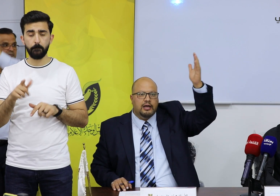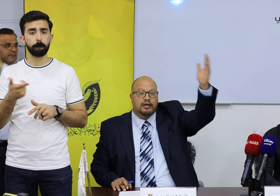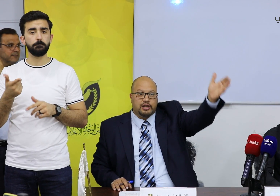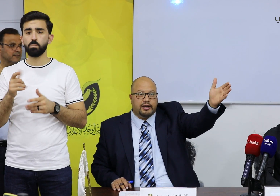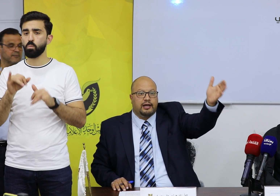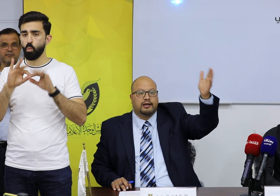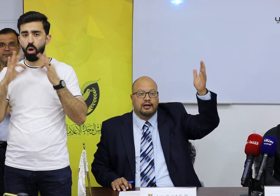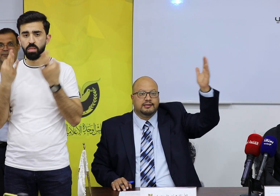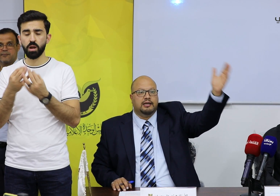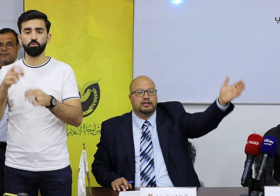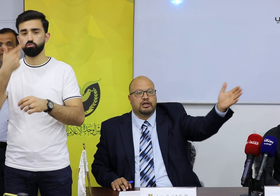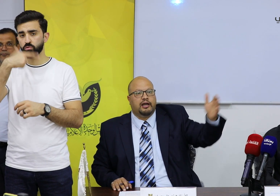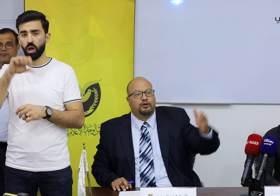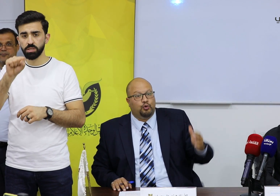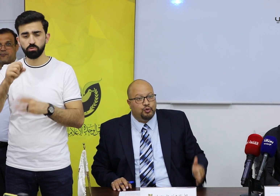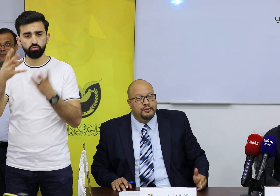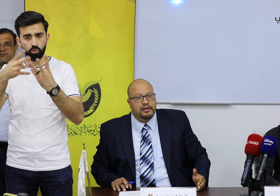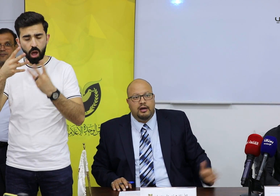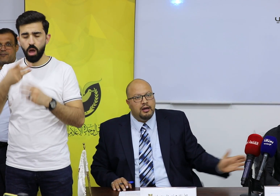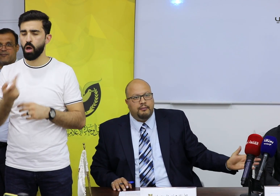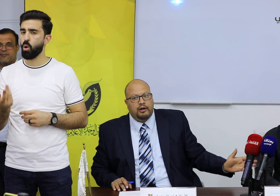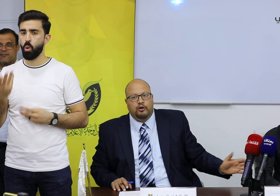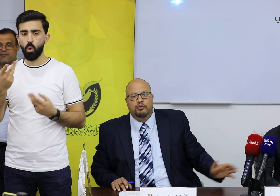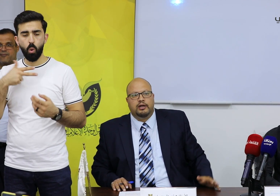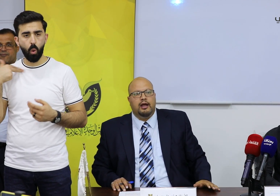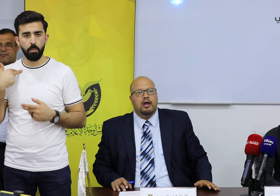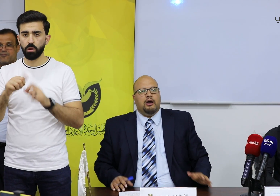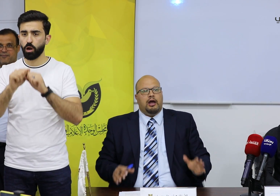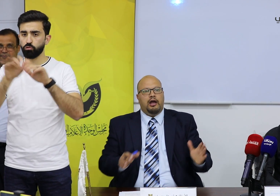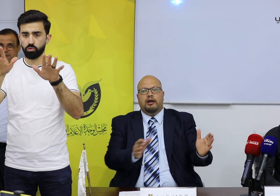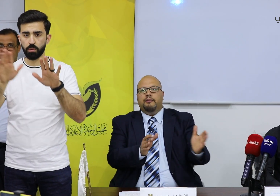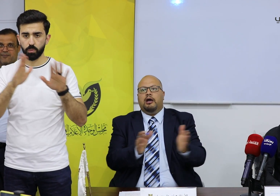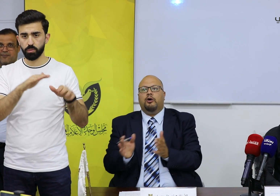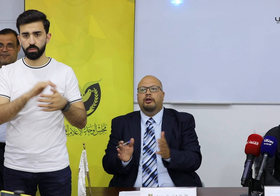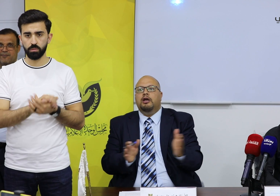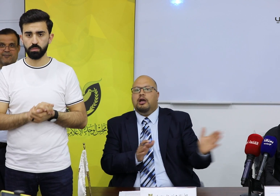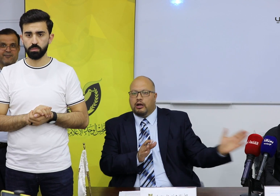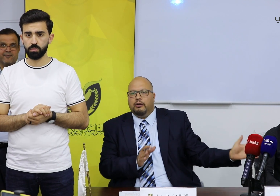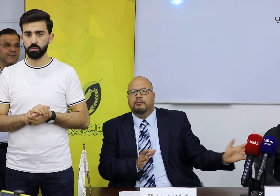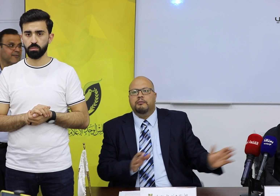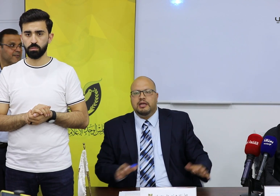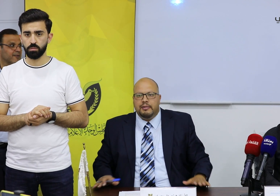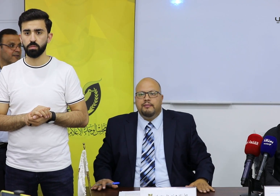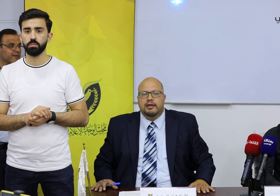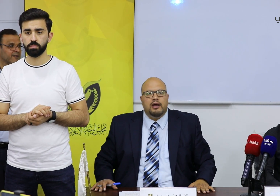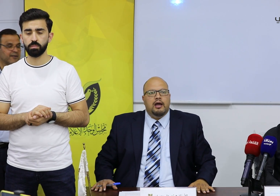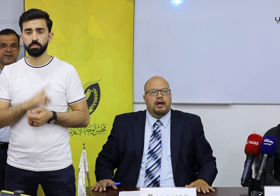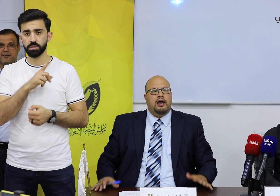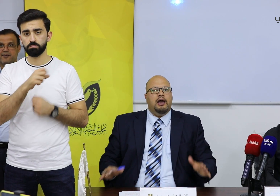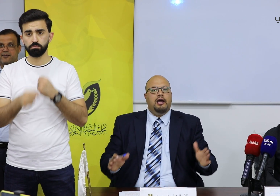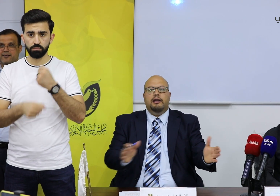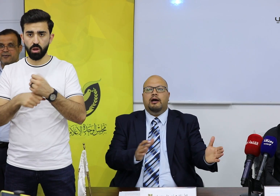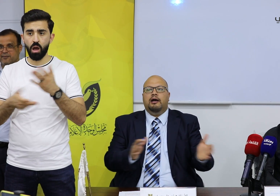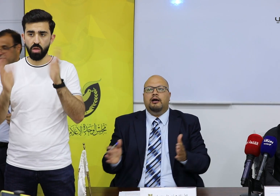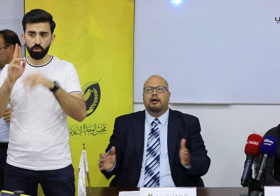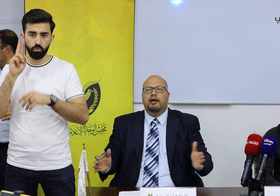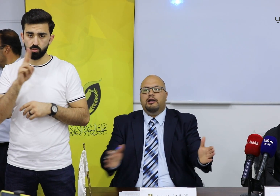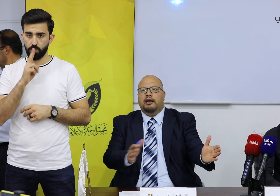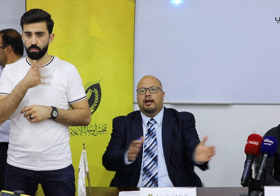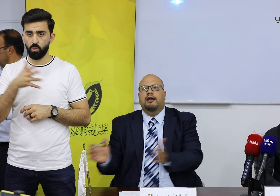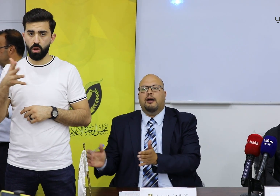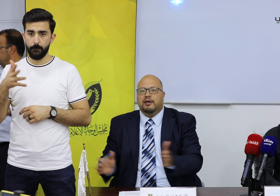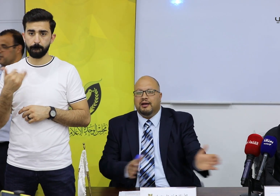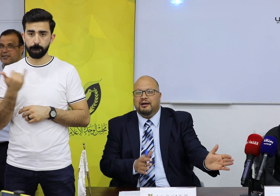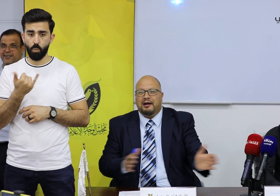لمؤتمرات لشركات خاصه لشركات حكوميه ما عندهم مشكله. احنا بناخذ هلا 100%